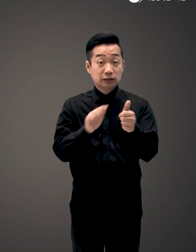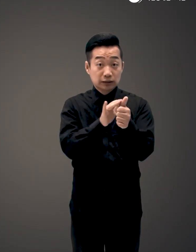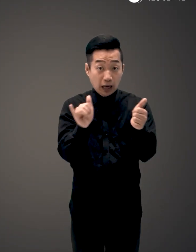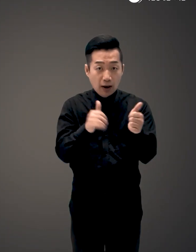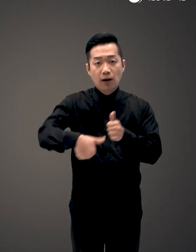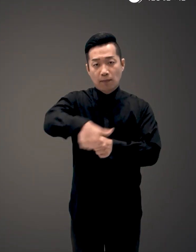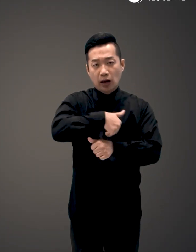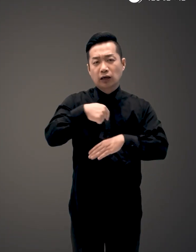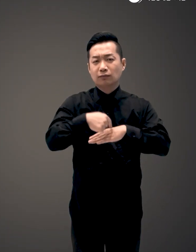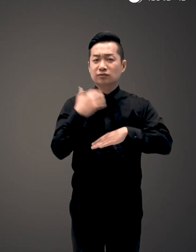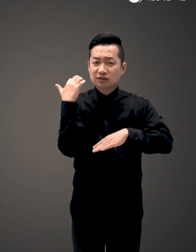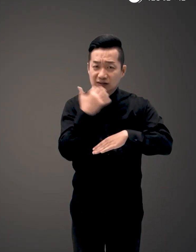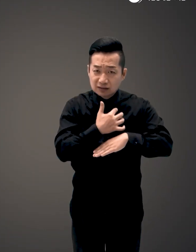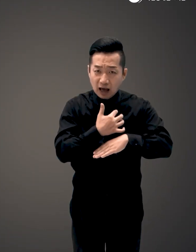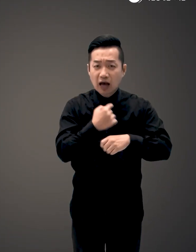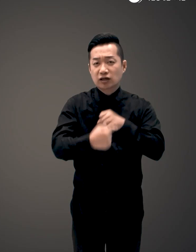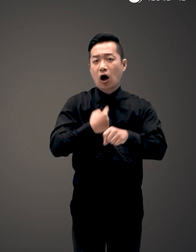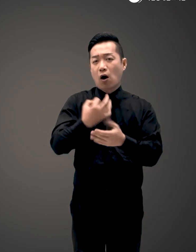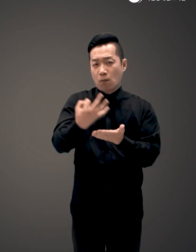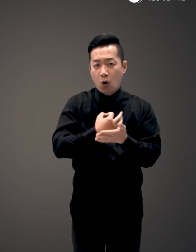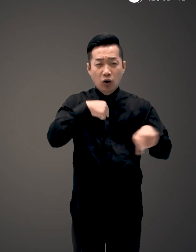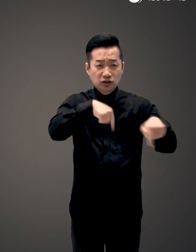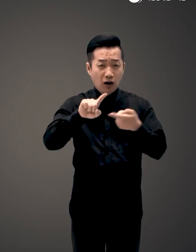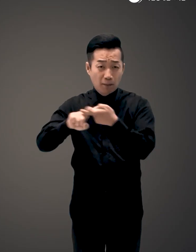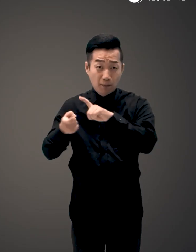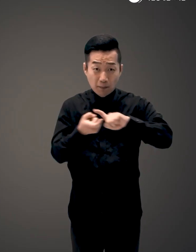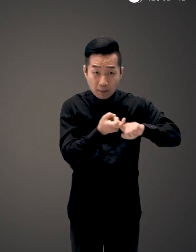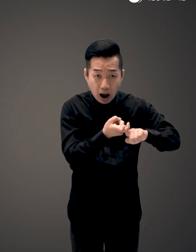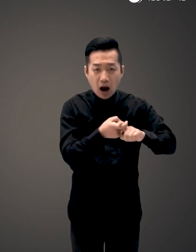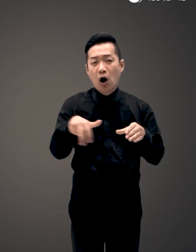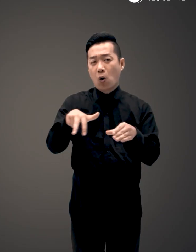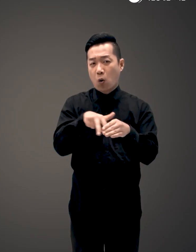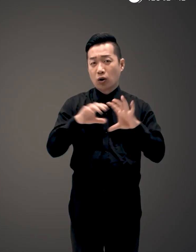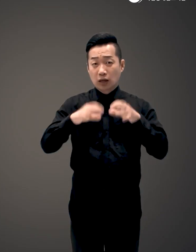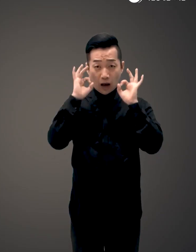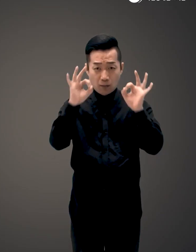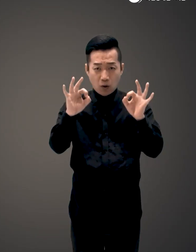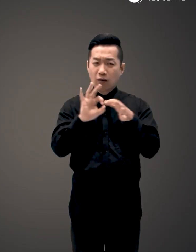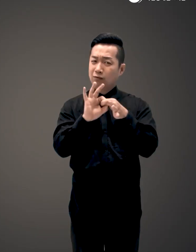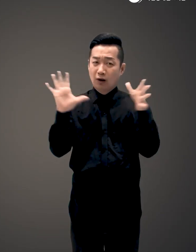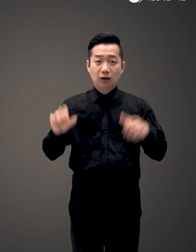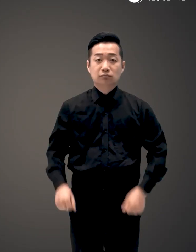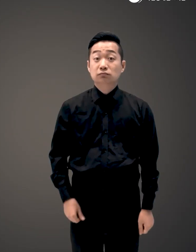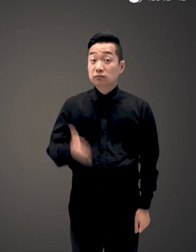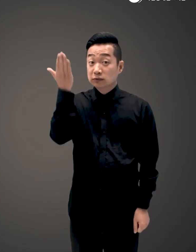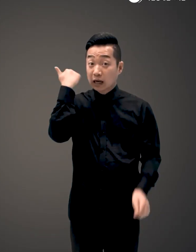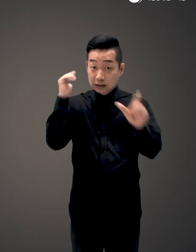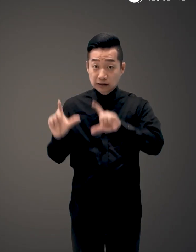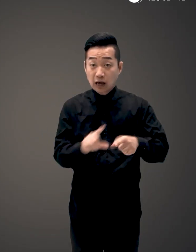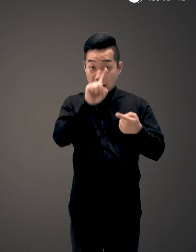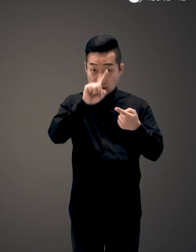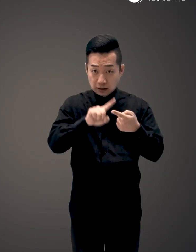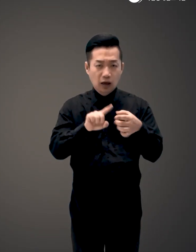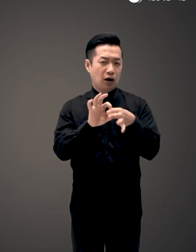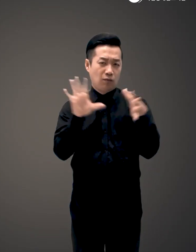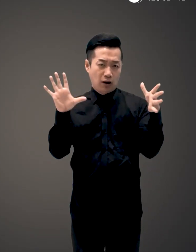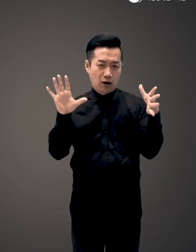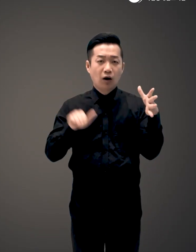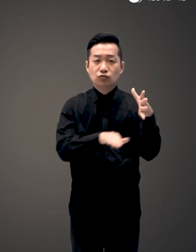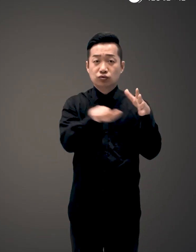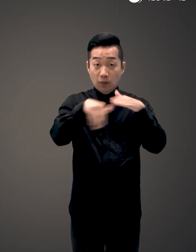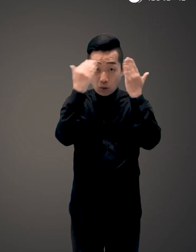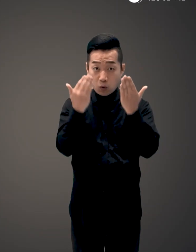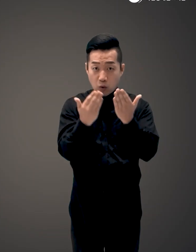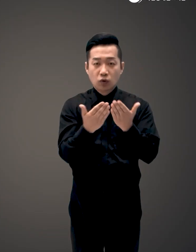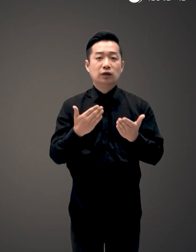your skin color, your income, your politics, your religion, or your worldview. And it doesn't matter what has happened in your past. We all